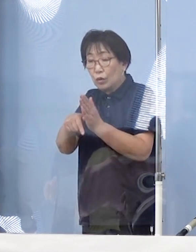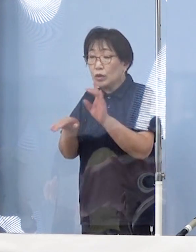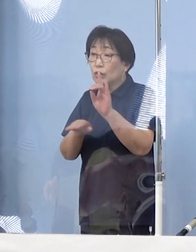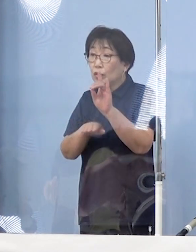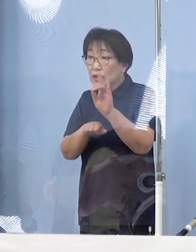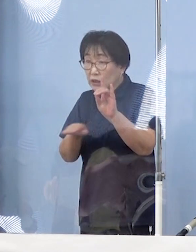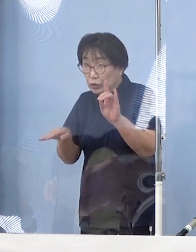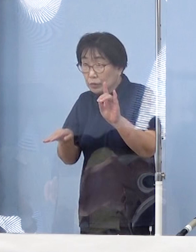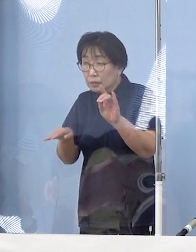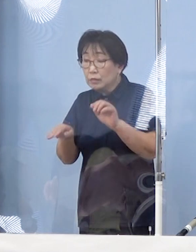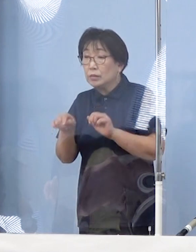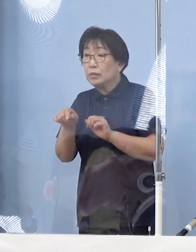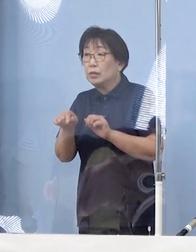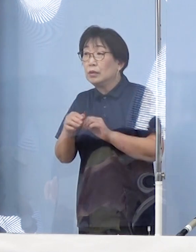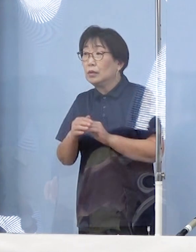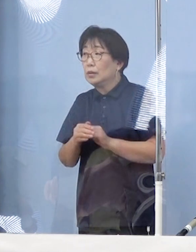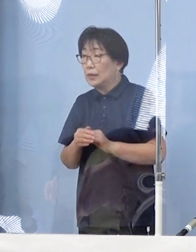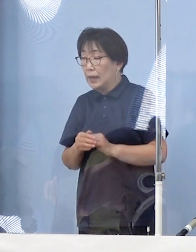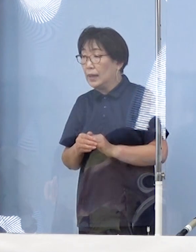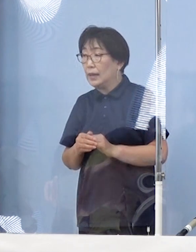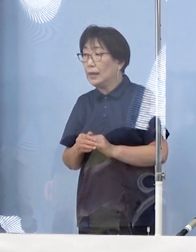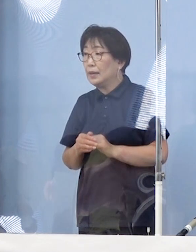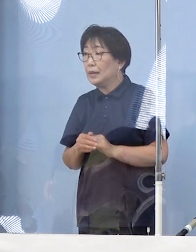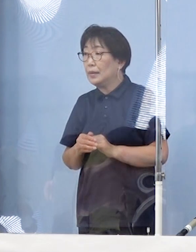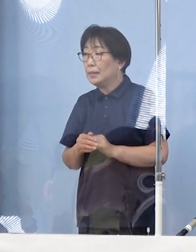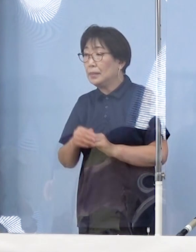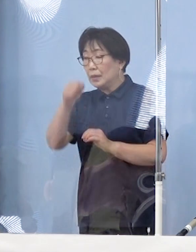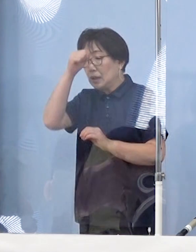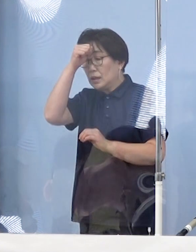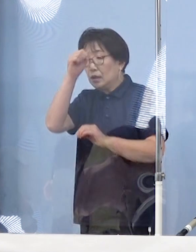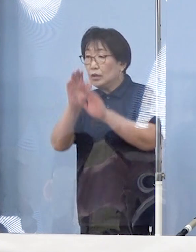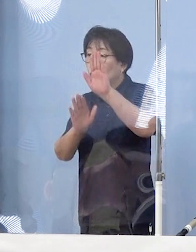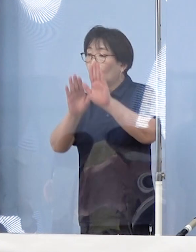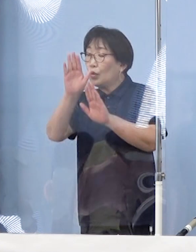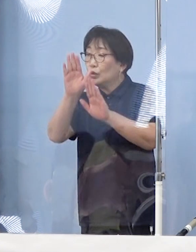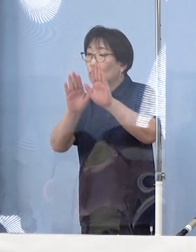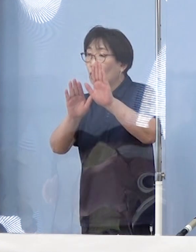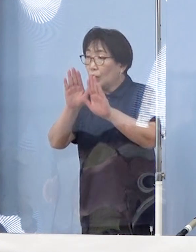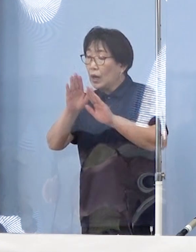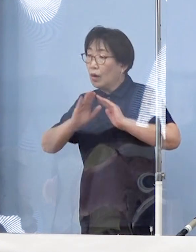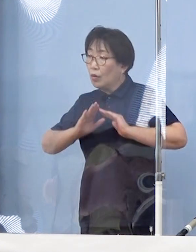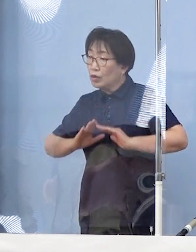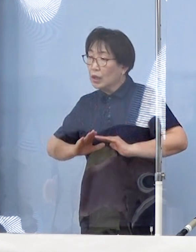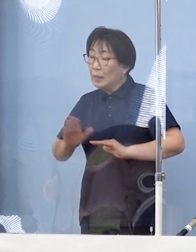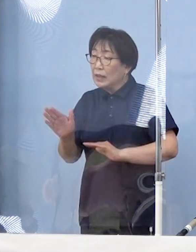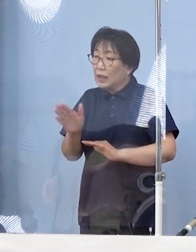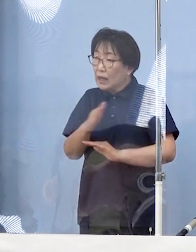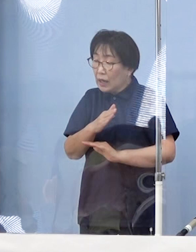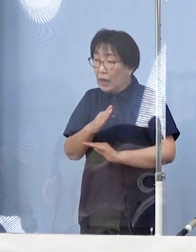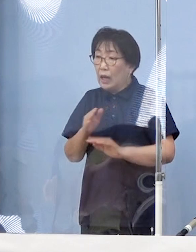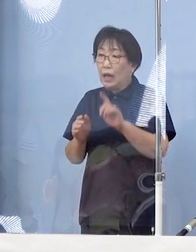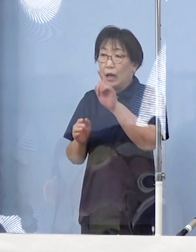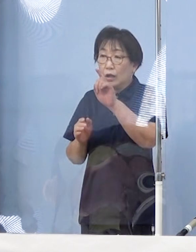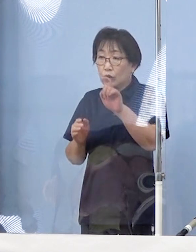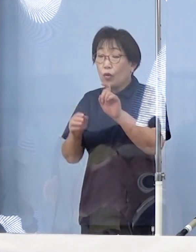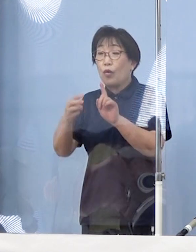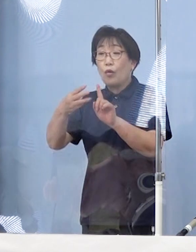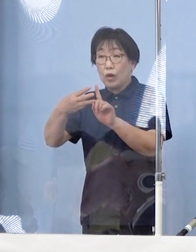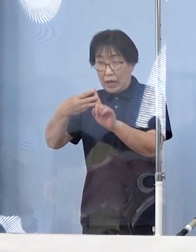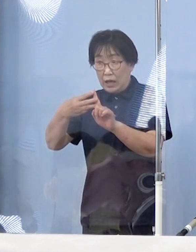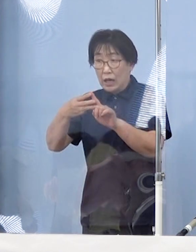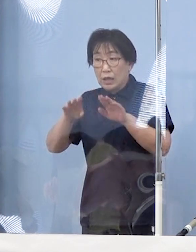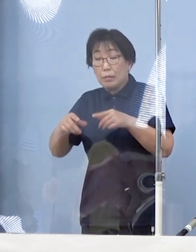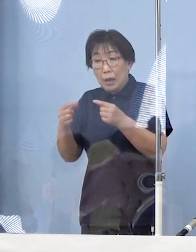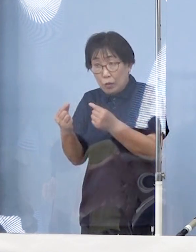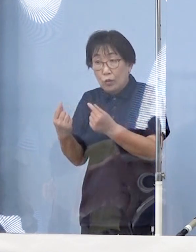あの、まあ、ついに前に決まったその症状が収まってから10日でしたっけ、 そう っていう基準で今も運用されている